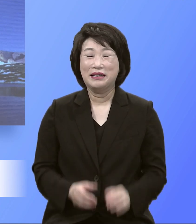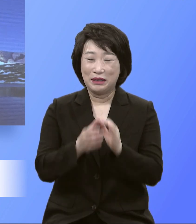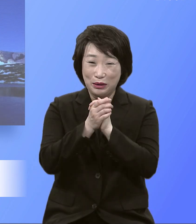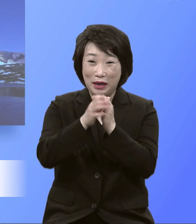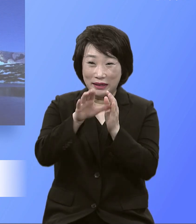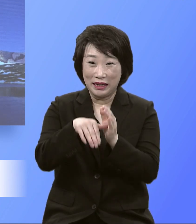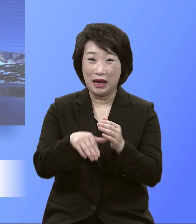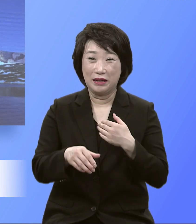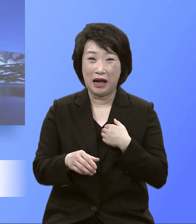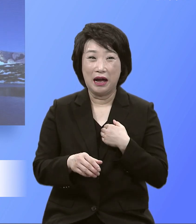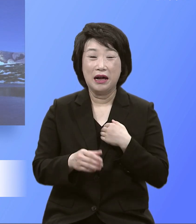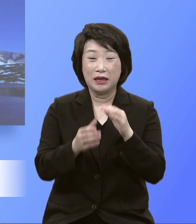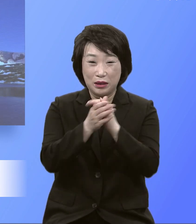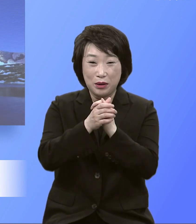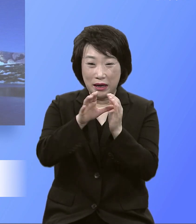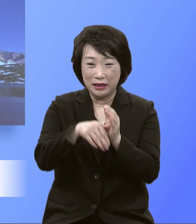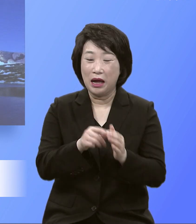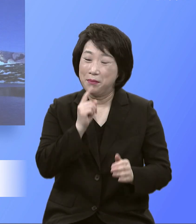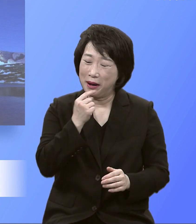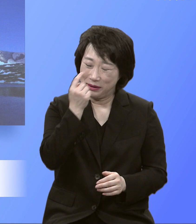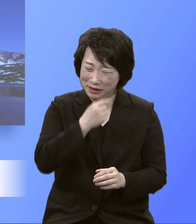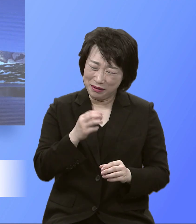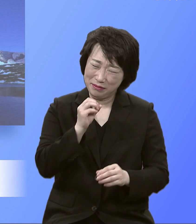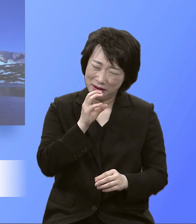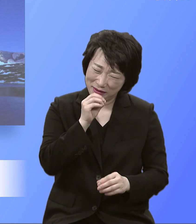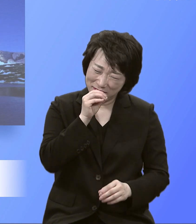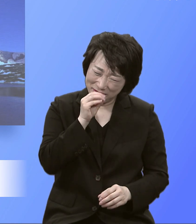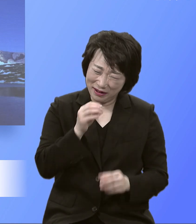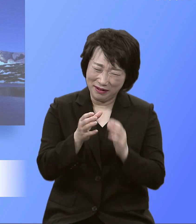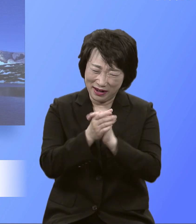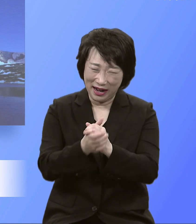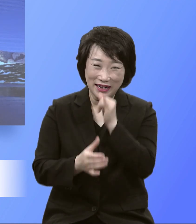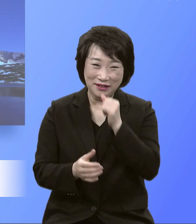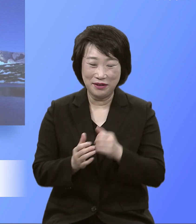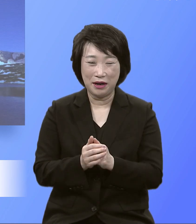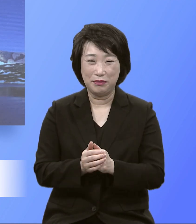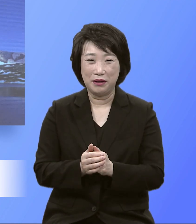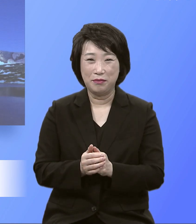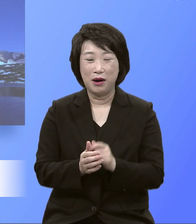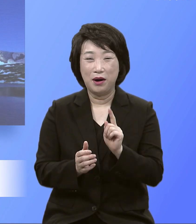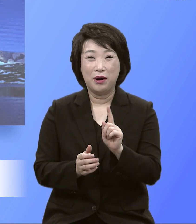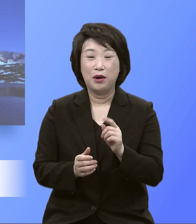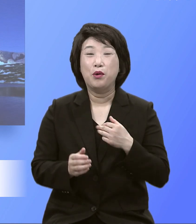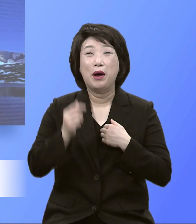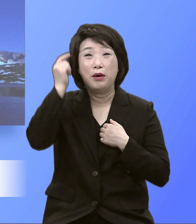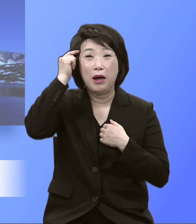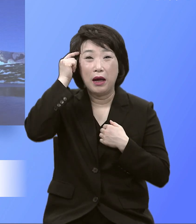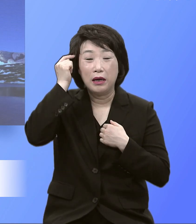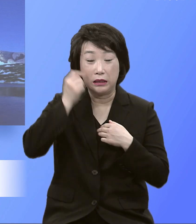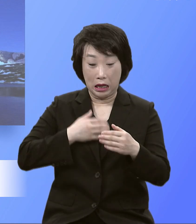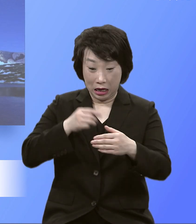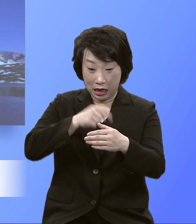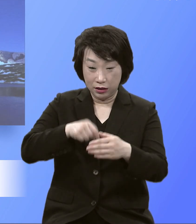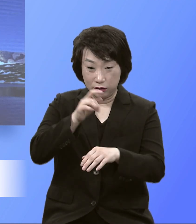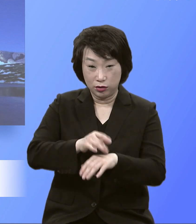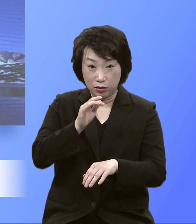기도할 때는 기도하느라고 오고 뭐 할 때는 뭐라고 합니다. 그 뭐냐? 내 속에서